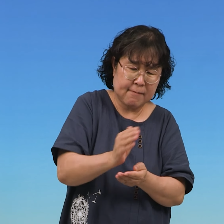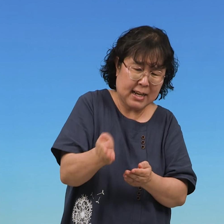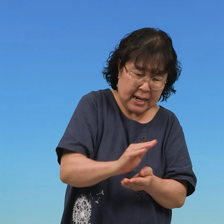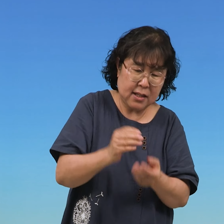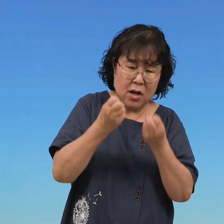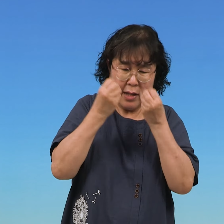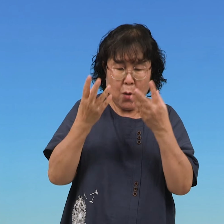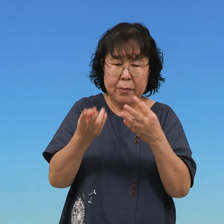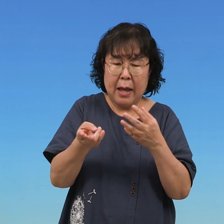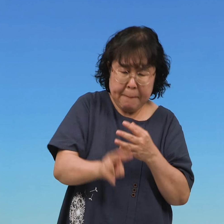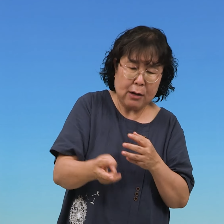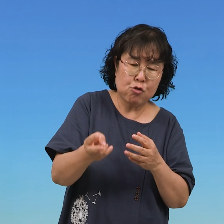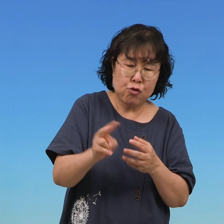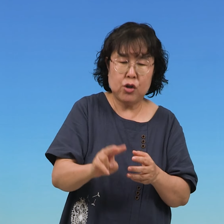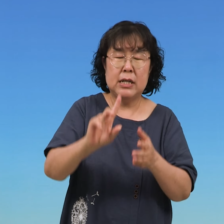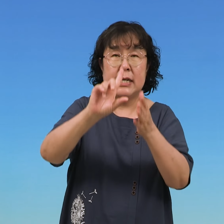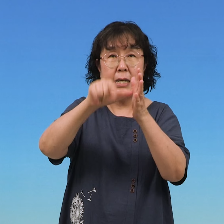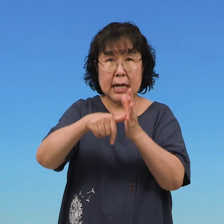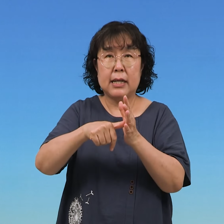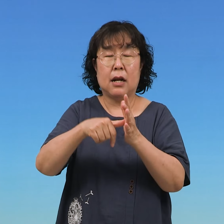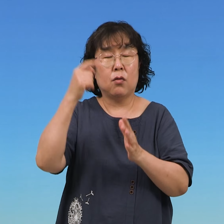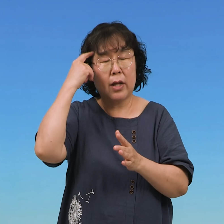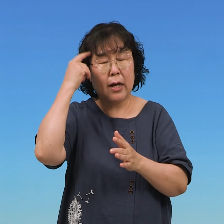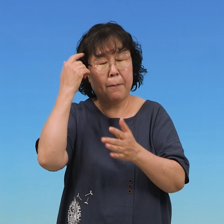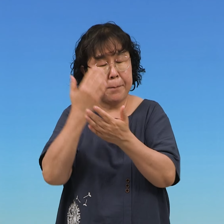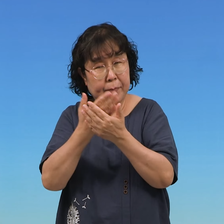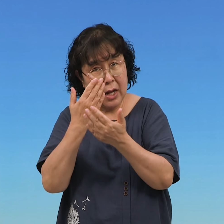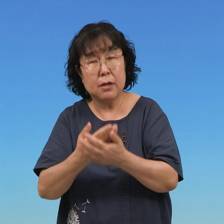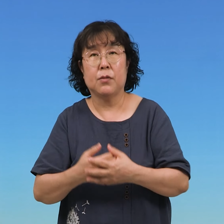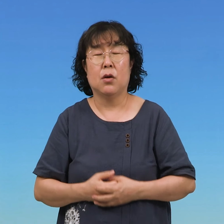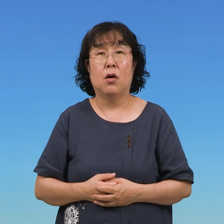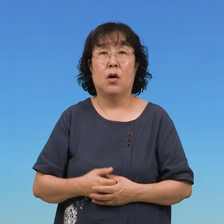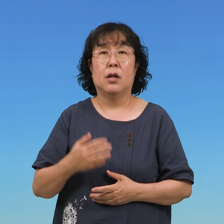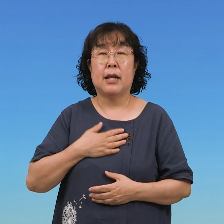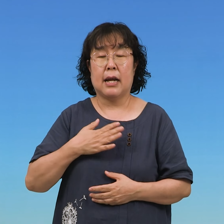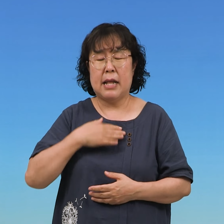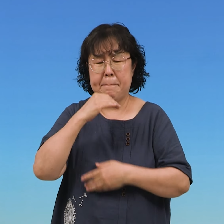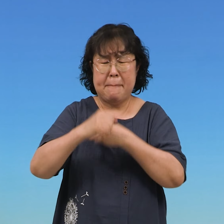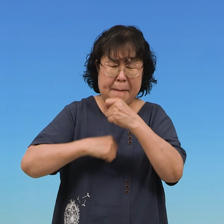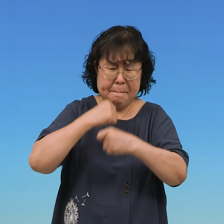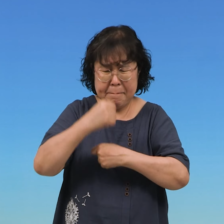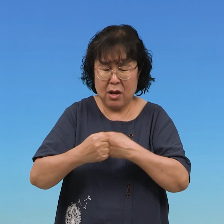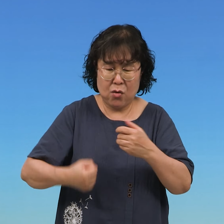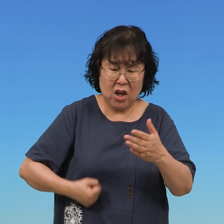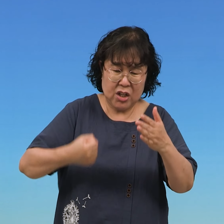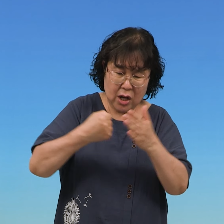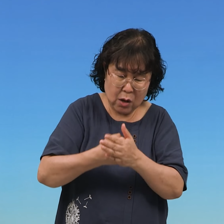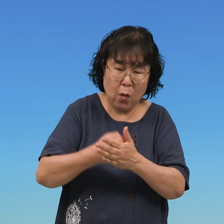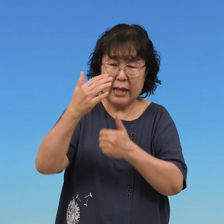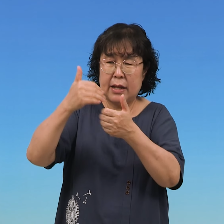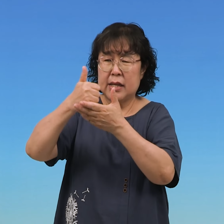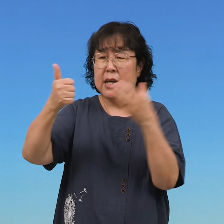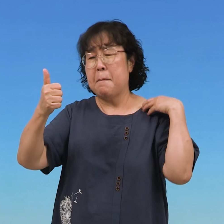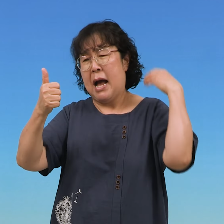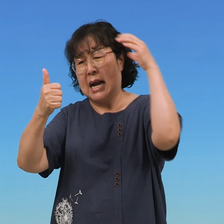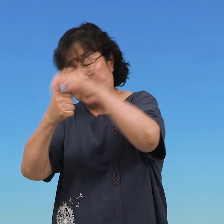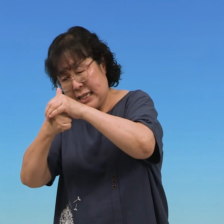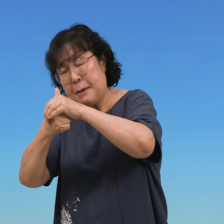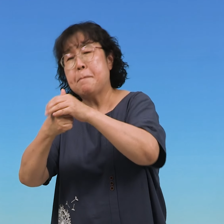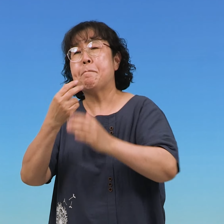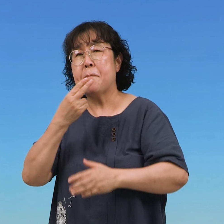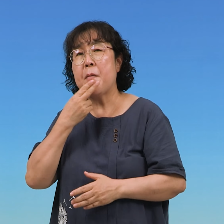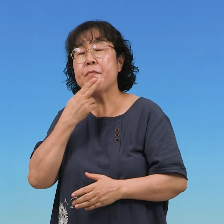그 중요한 일을 결정한 거, 여세 동안 하나님께 의뢰하지도 않고 내 멋대로 판단한 거, 이 모든 것들을 하나님